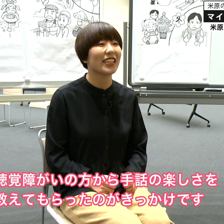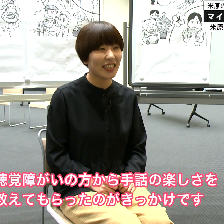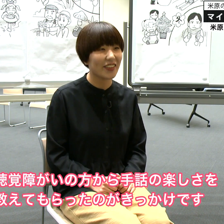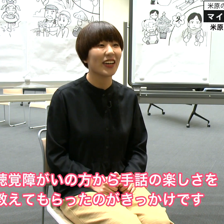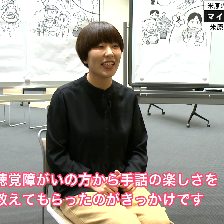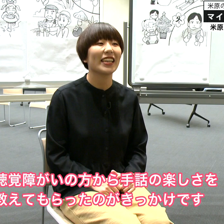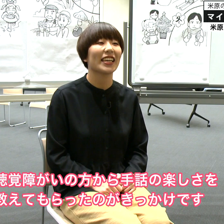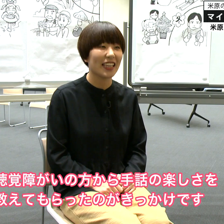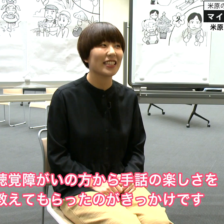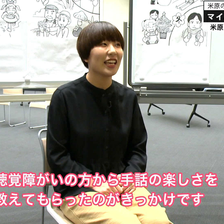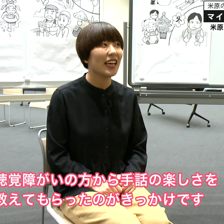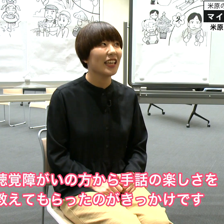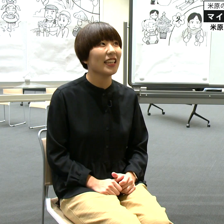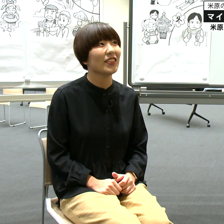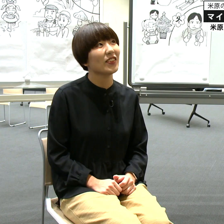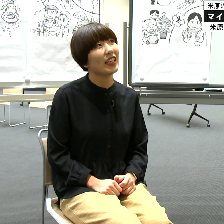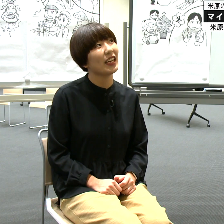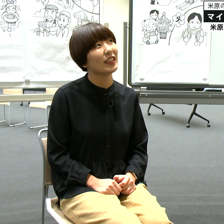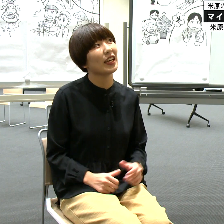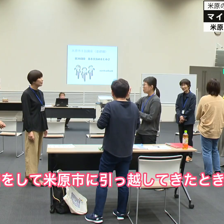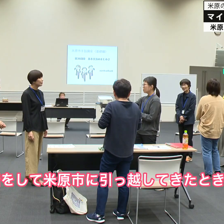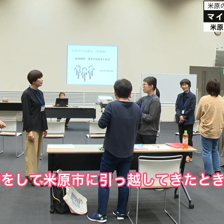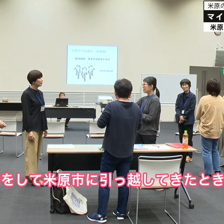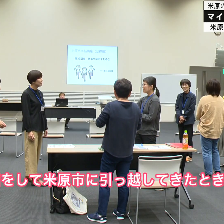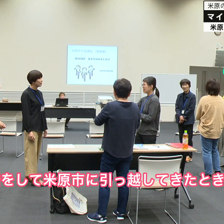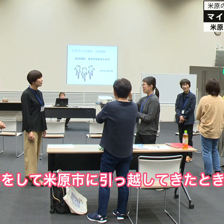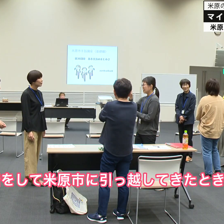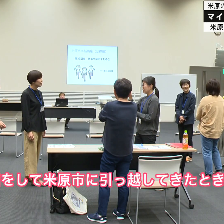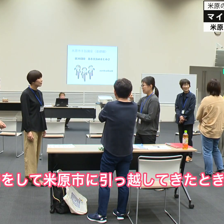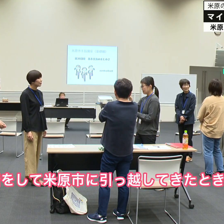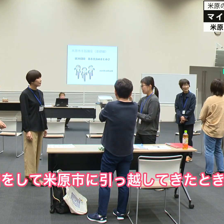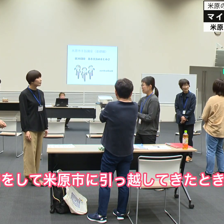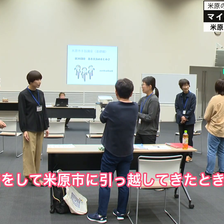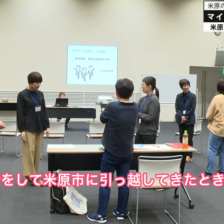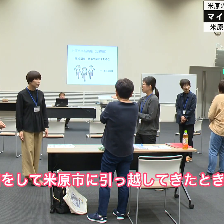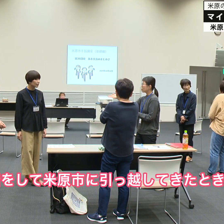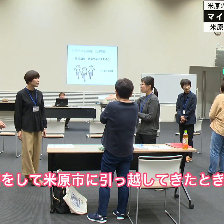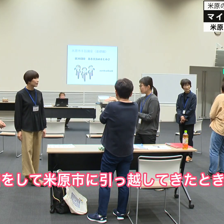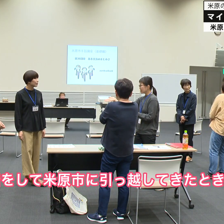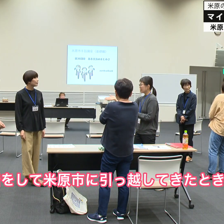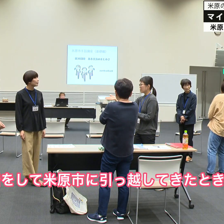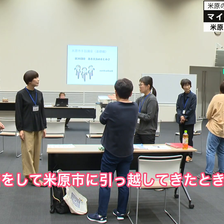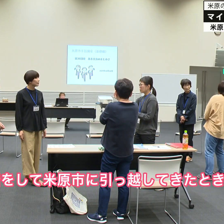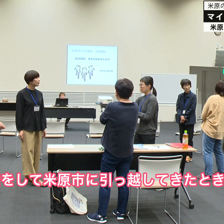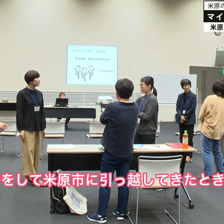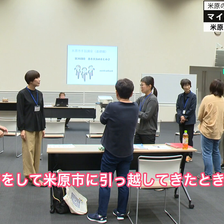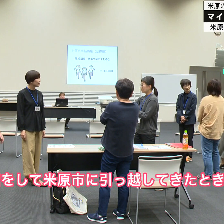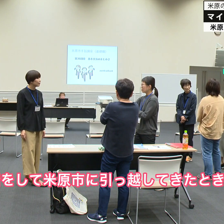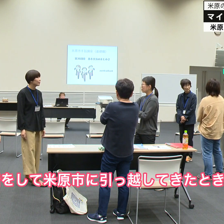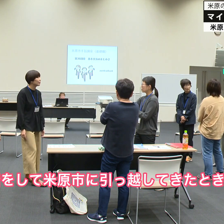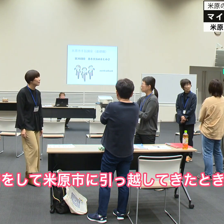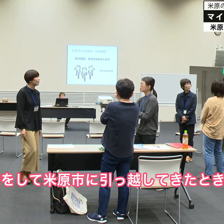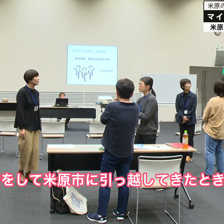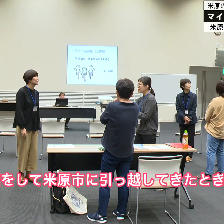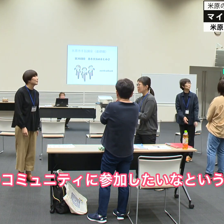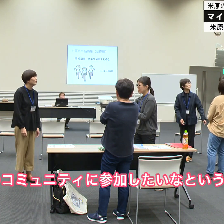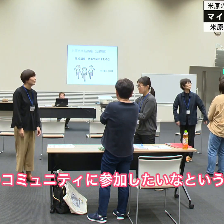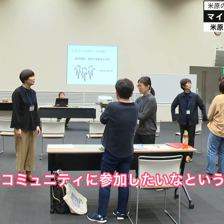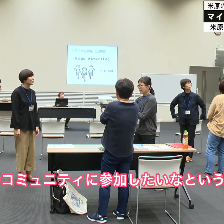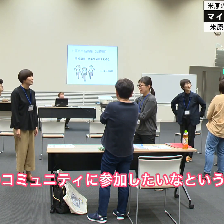ったのがきっかけです。で、そこで結婚をしてから米原市に引っ越ししてきた時に、地域のコミュニティに参